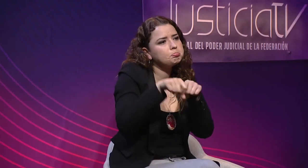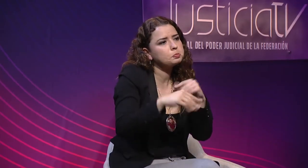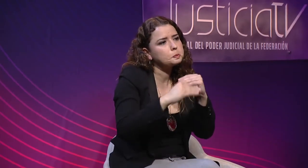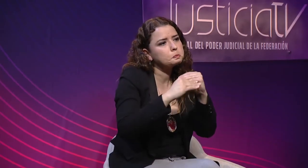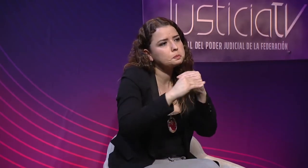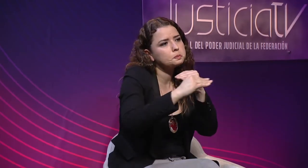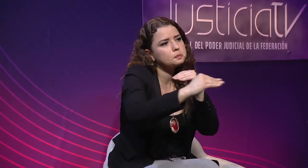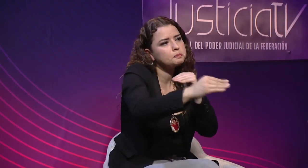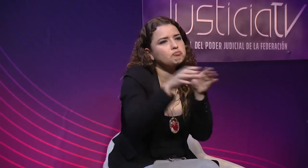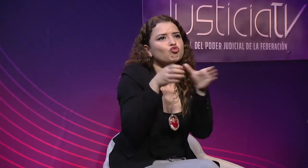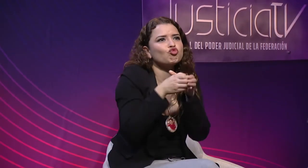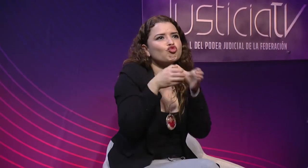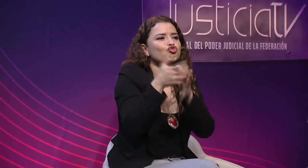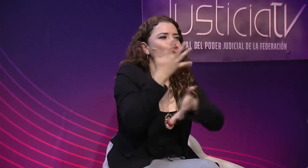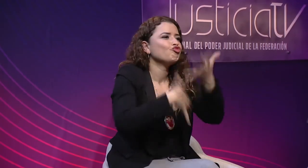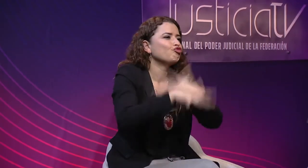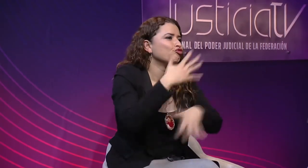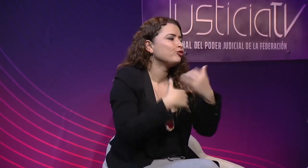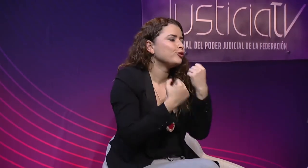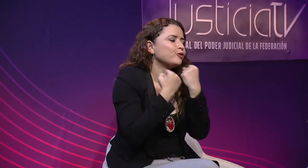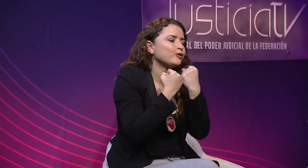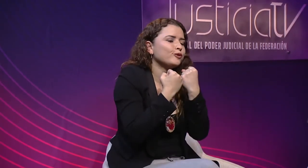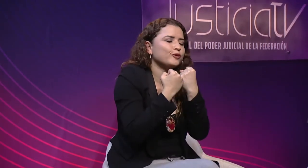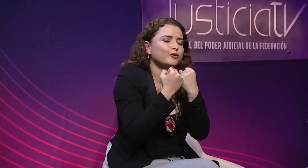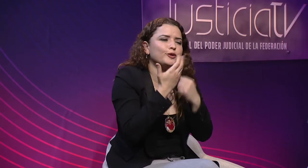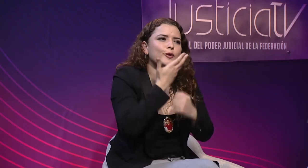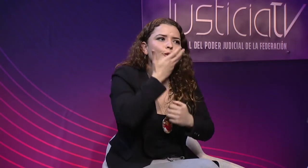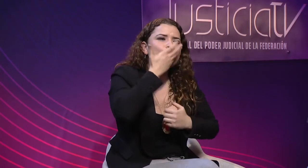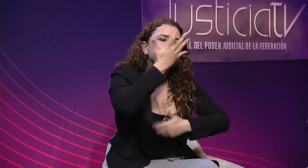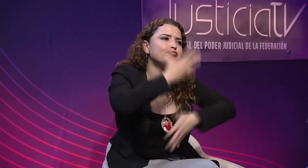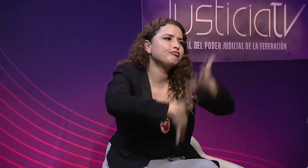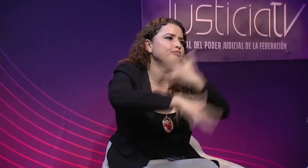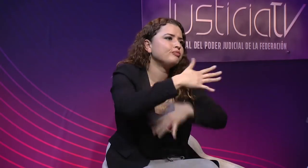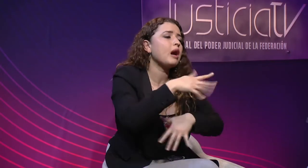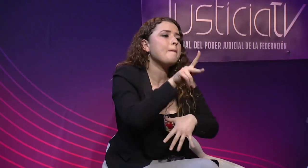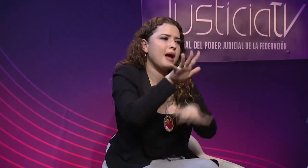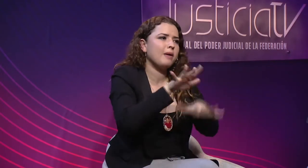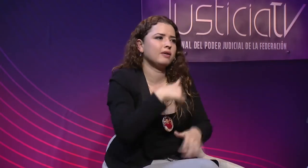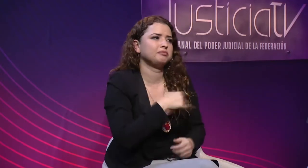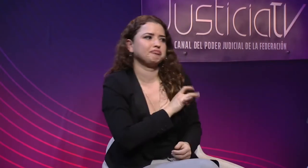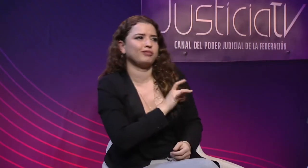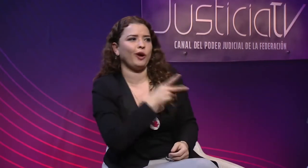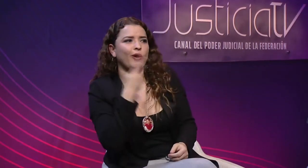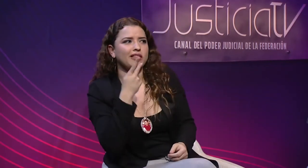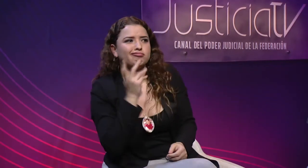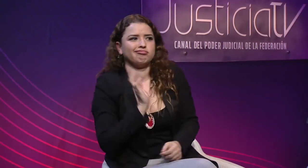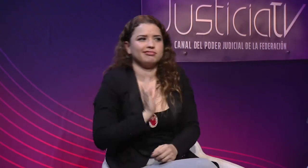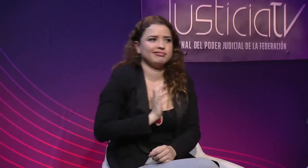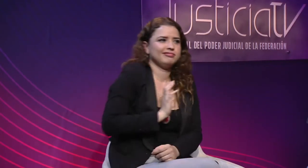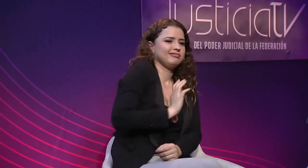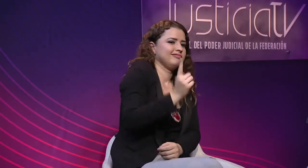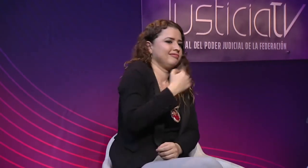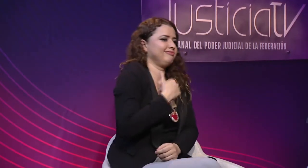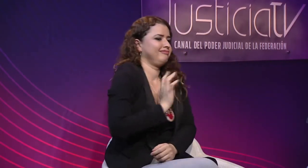es lo normal, ¿no? Es nuestra misma rutina, es nuestra lengua, ¿no? De hecho, pues yo